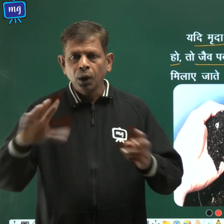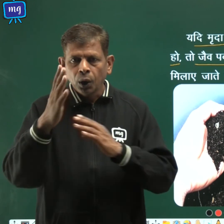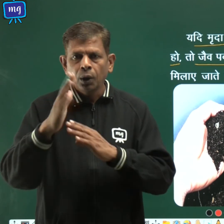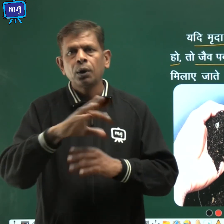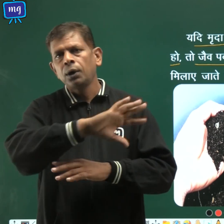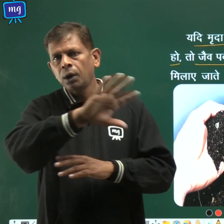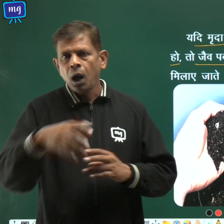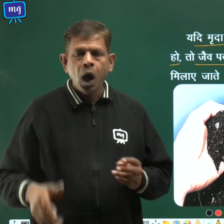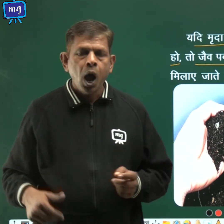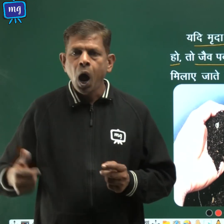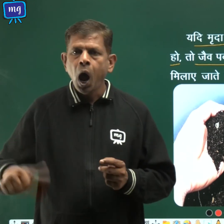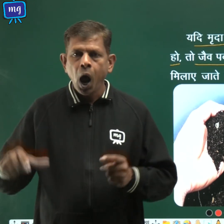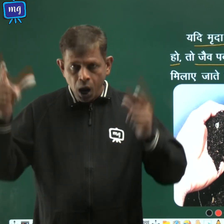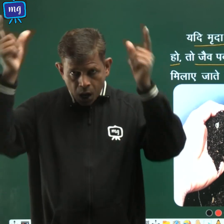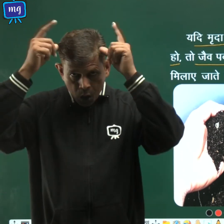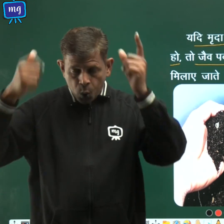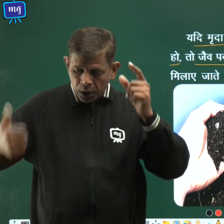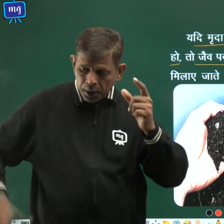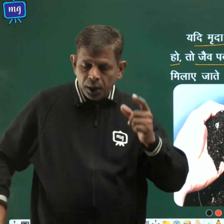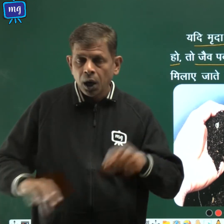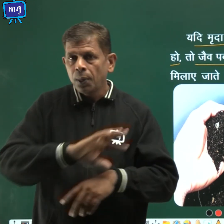या कंपोस्ट खाद